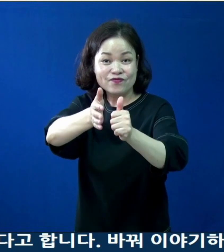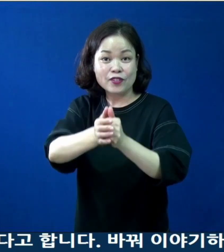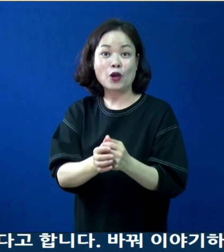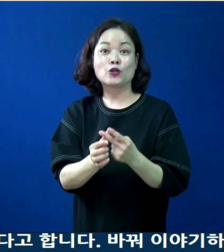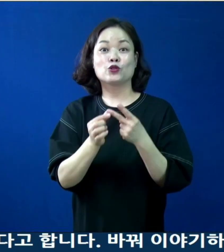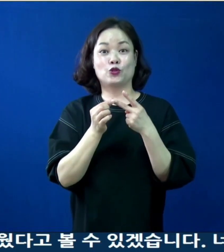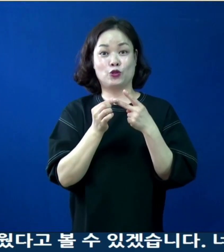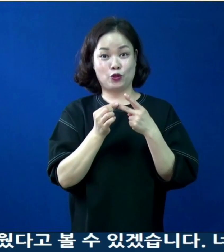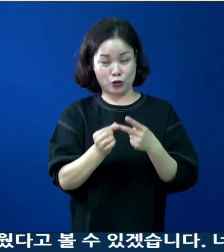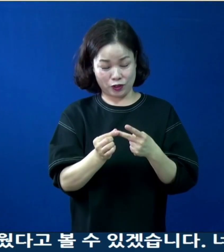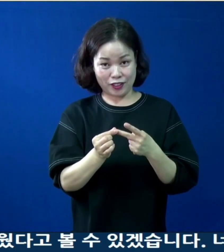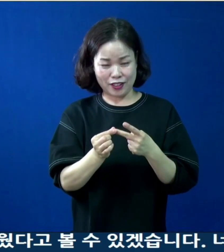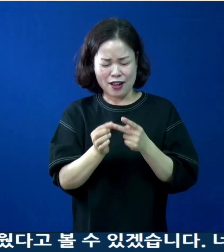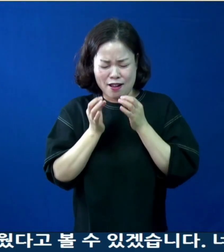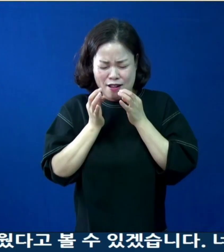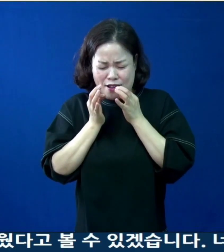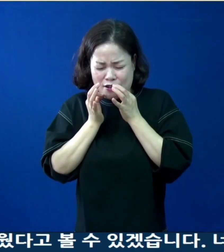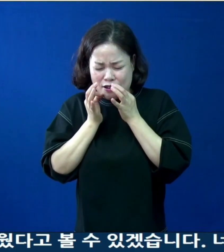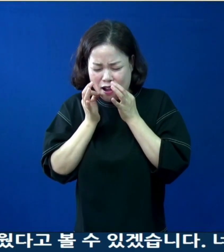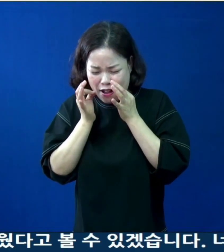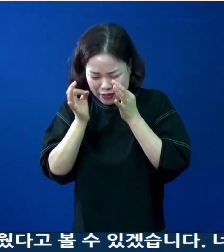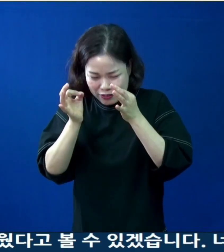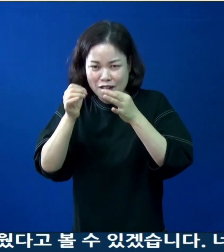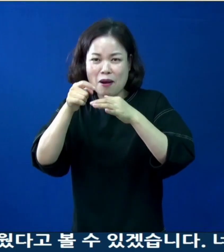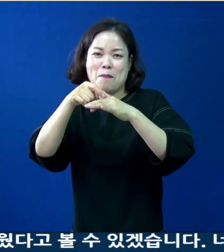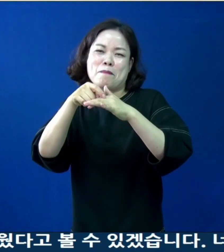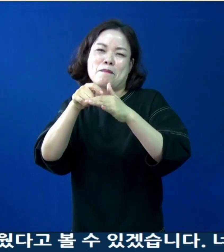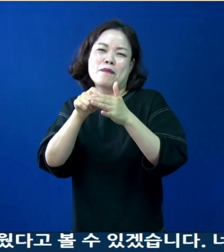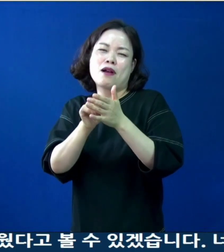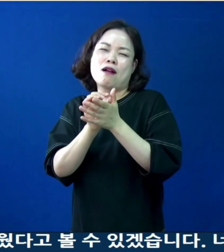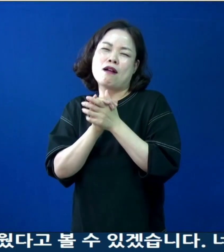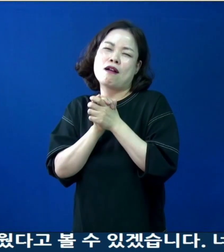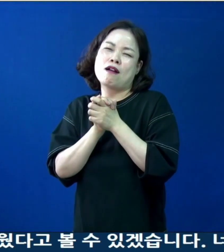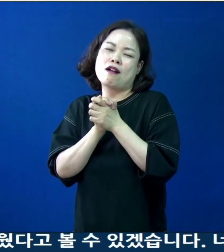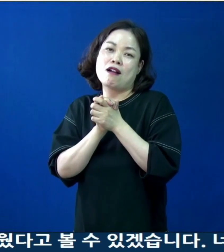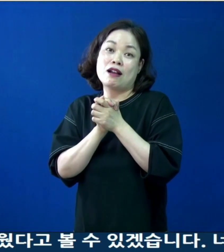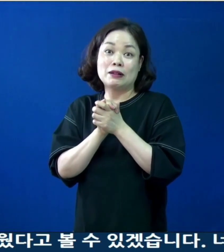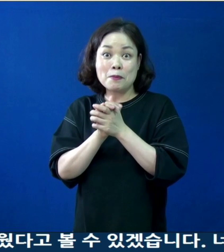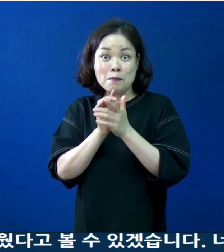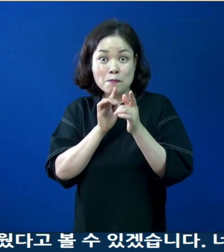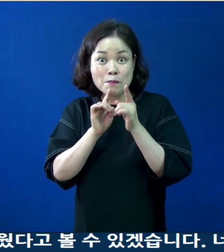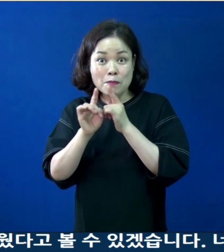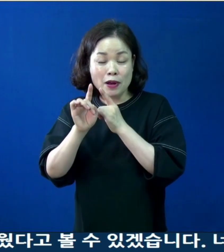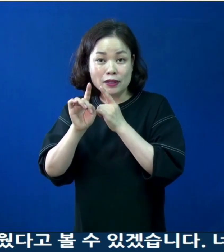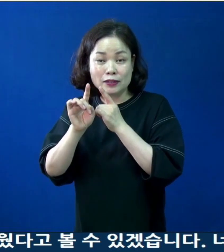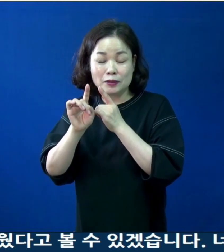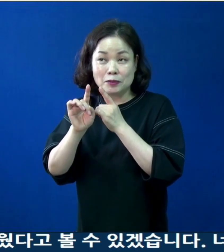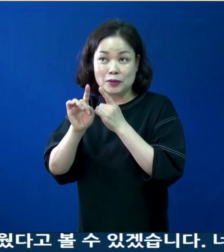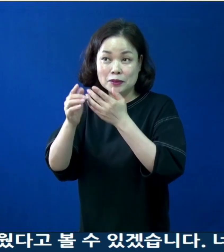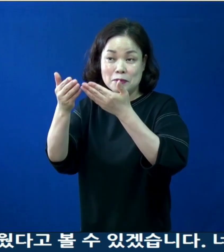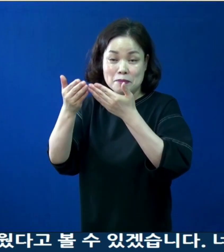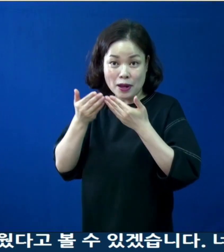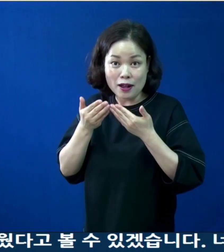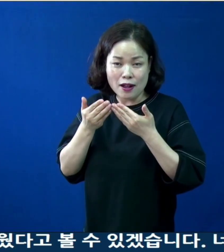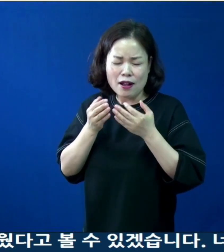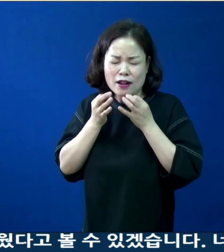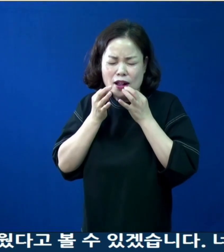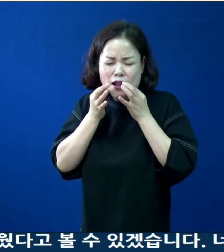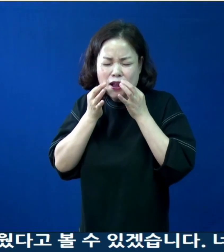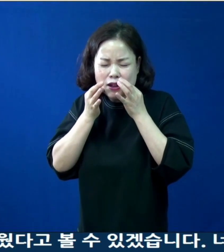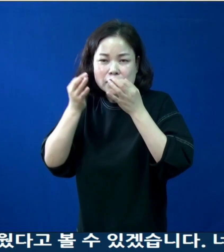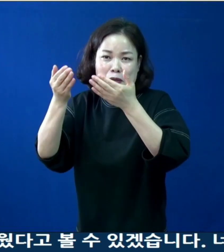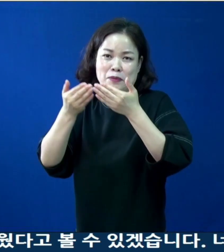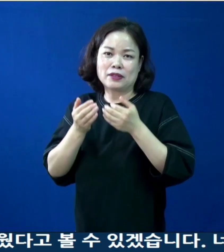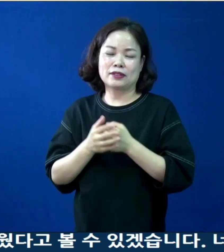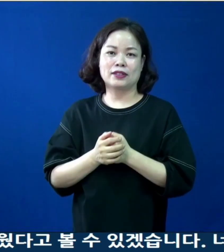번째, 간절한 마음으로 말씀을 받았다. 이들에게 간절함이 있었다